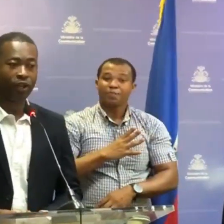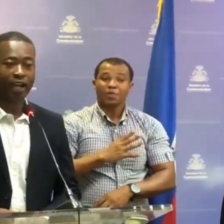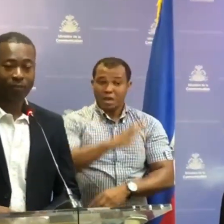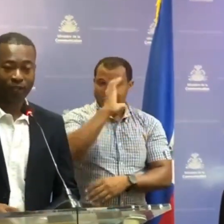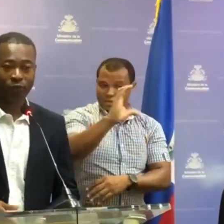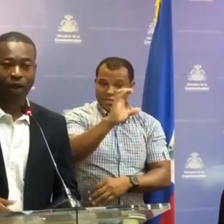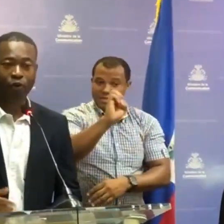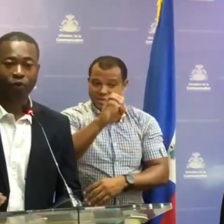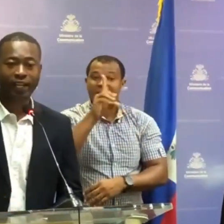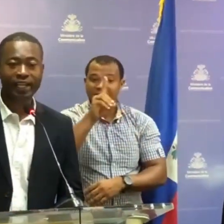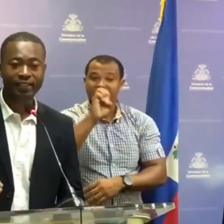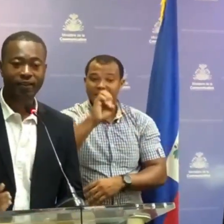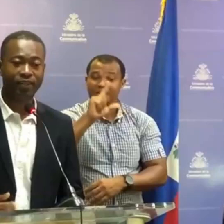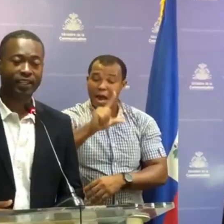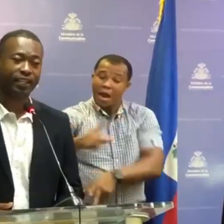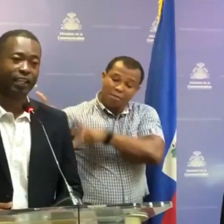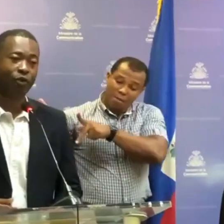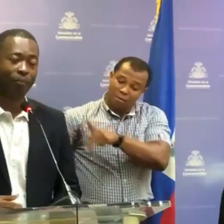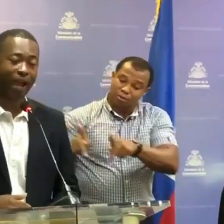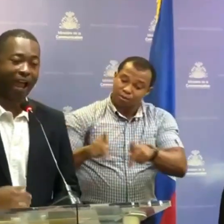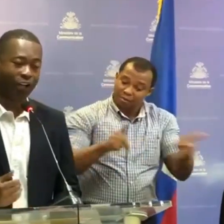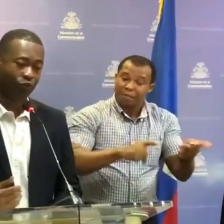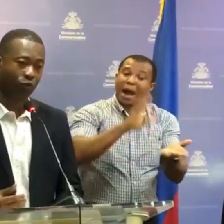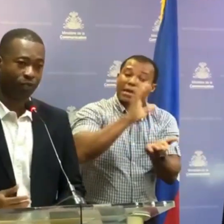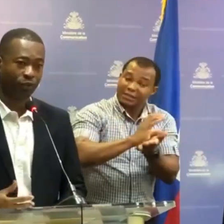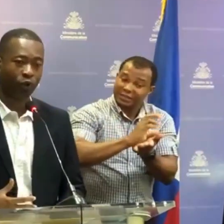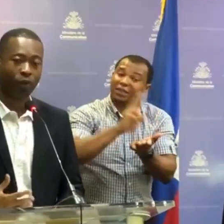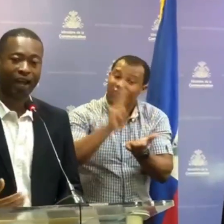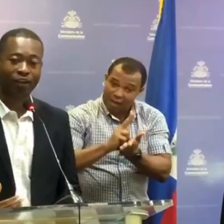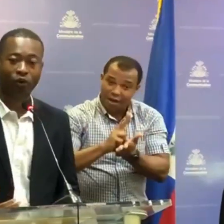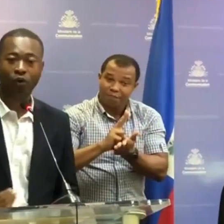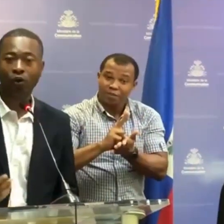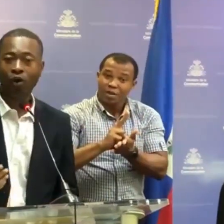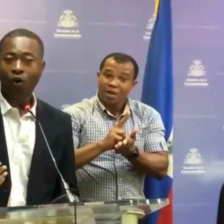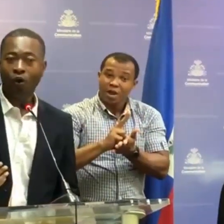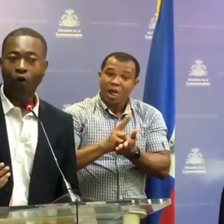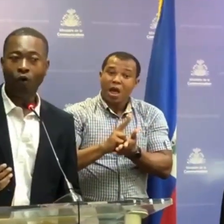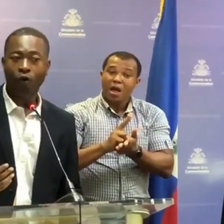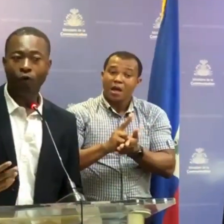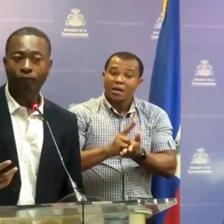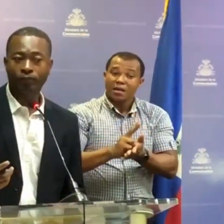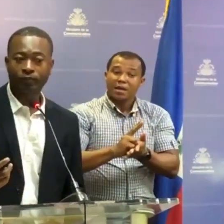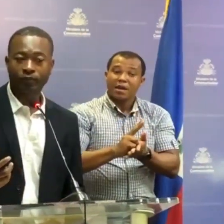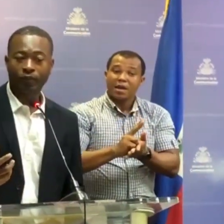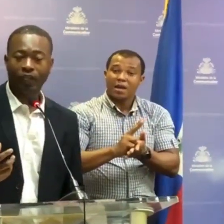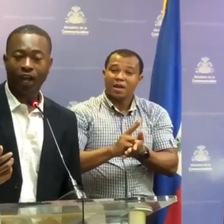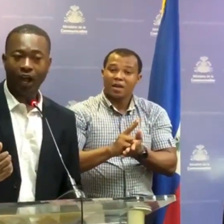parce que en pile fois, vous avez des CV qui ne doivent pas à jour, parce que l'oral